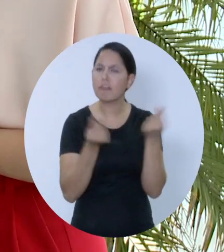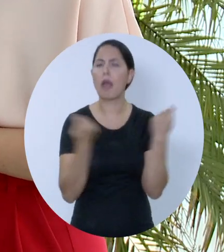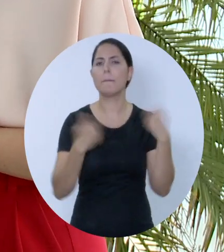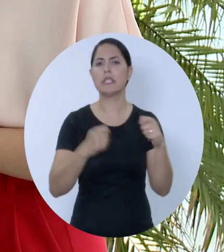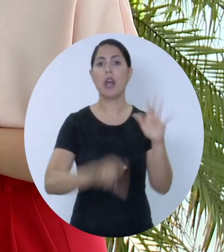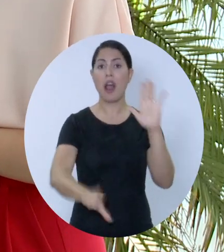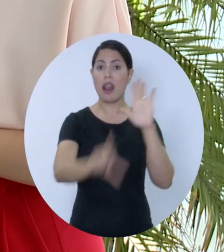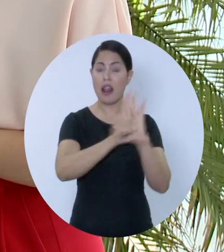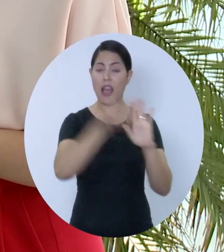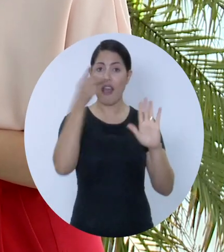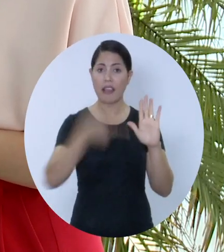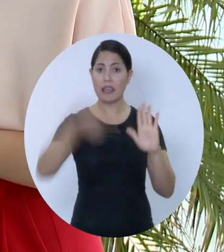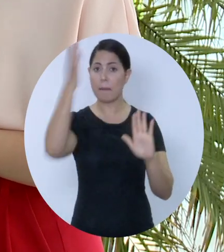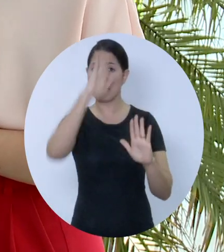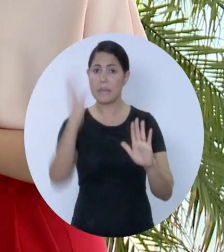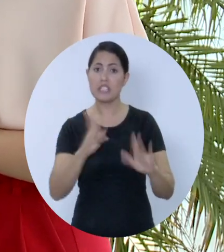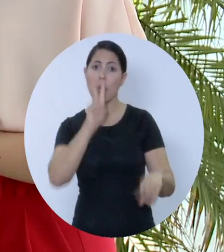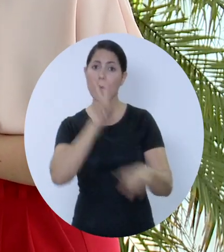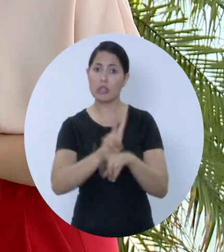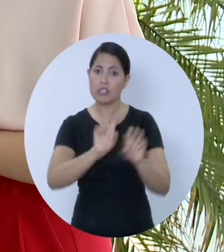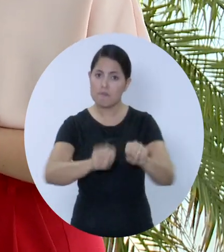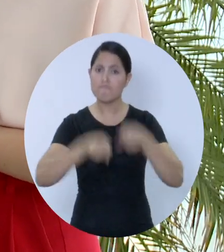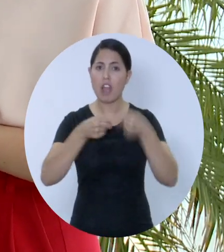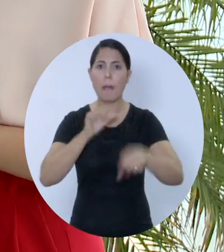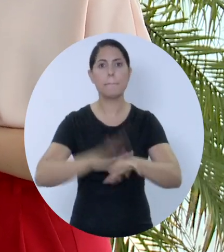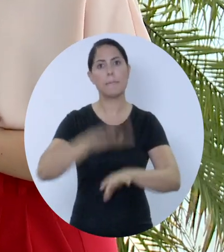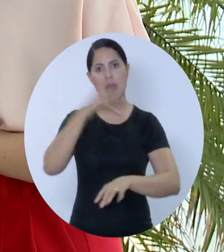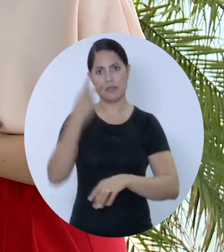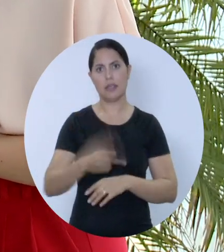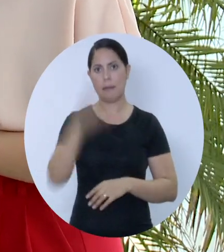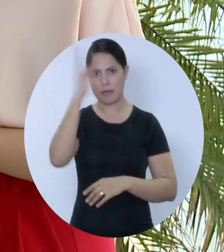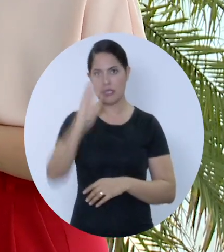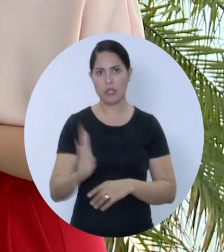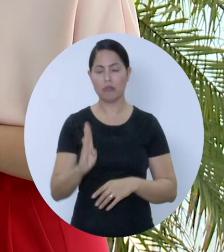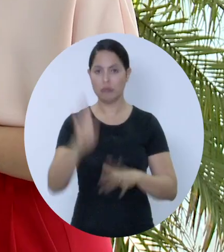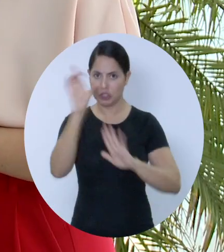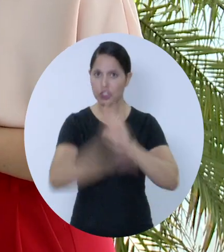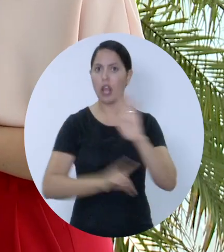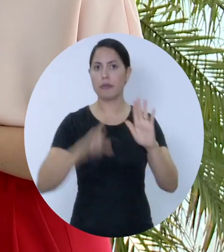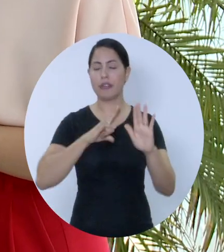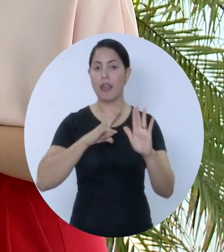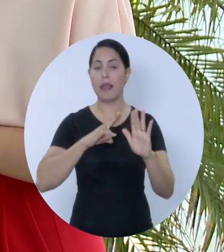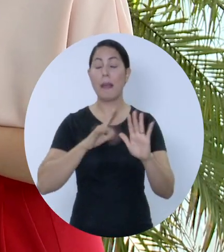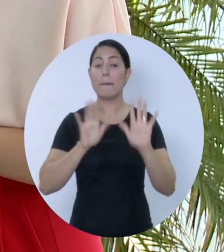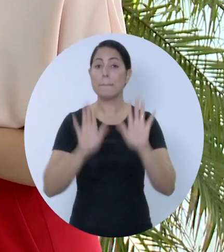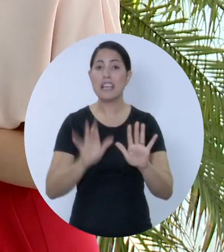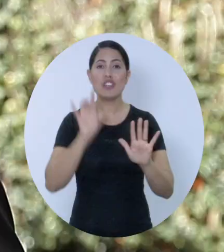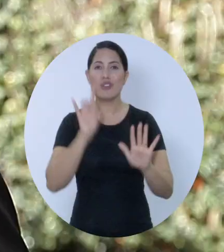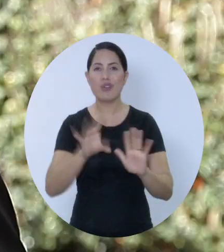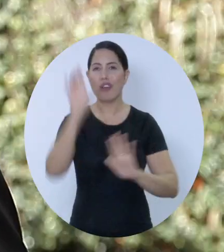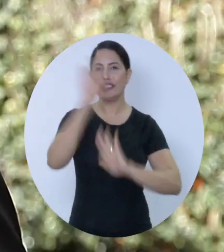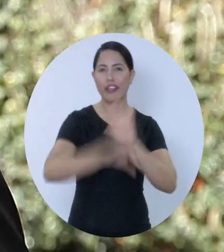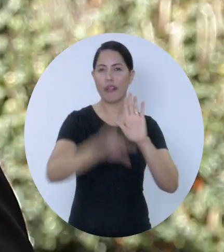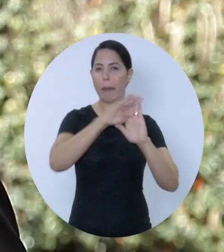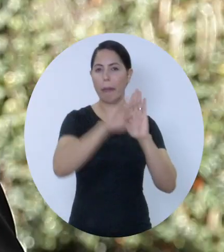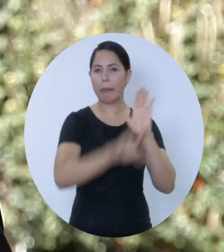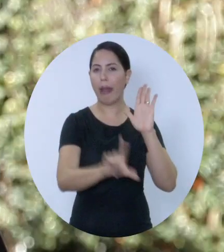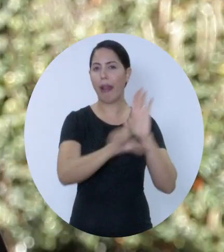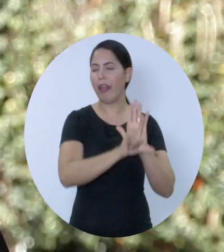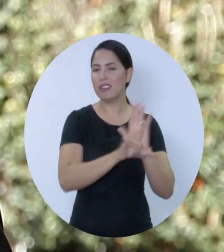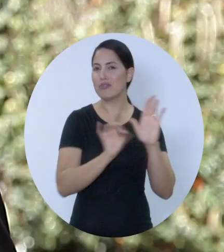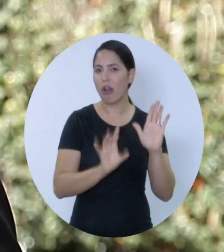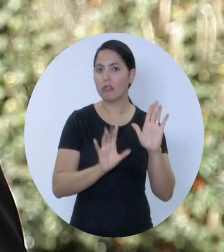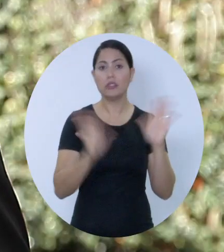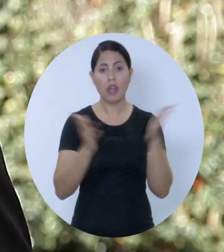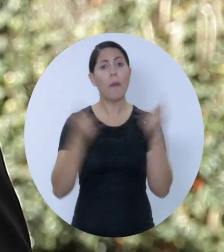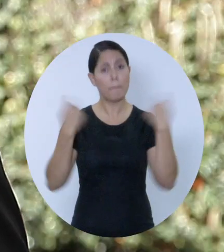Como eu dizia, nós temos uma das legislações mais avançadas do mundo de proteção das pessoas com deficiência e promoção dos seus direitos. Mas isso só não